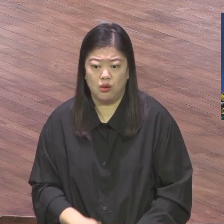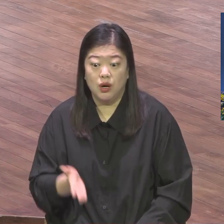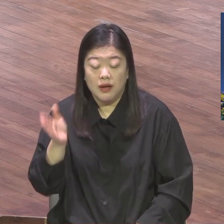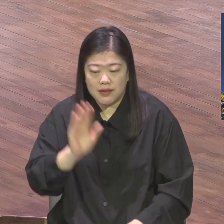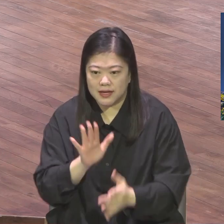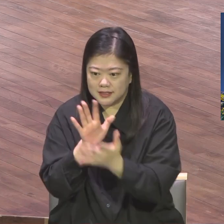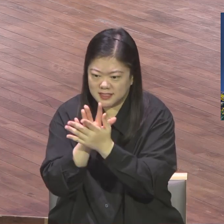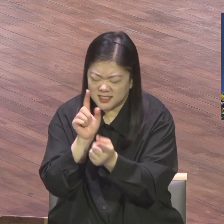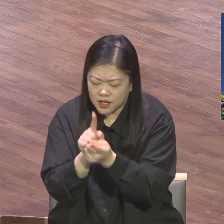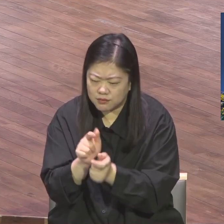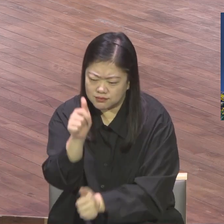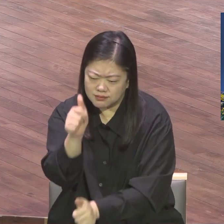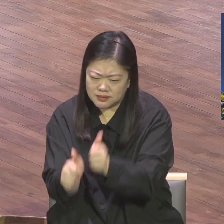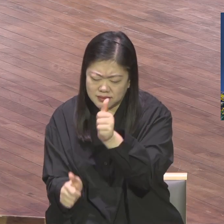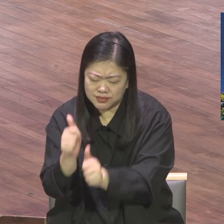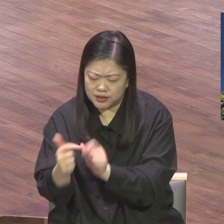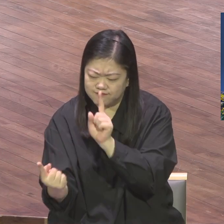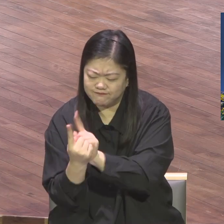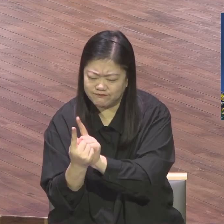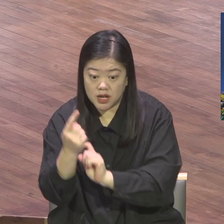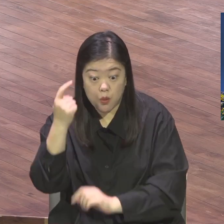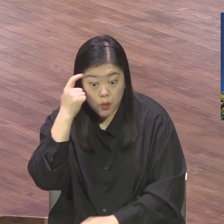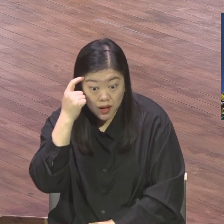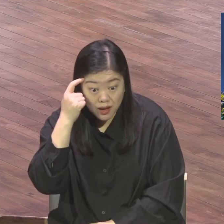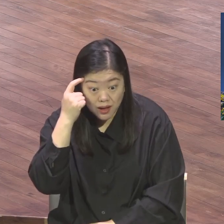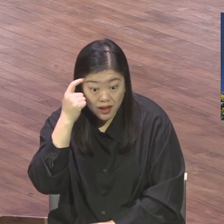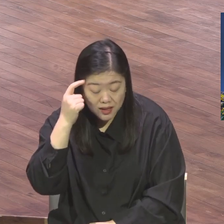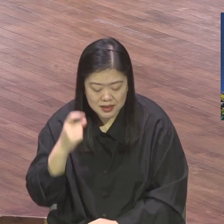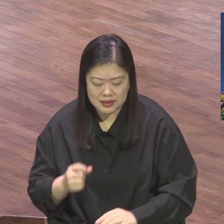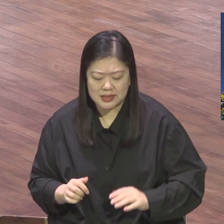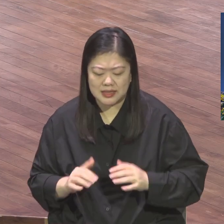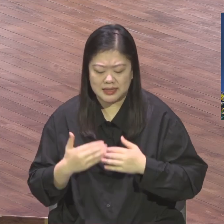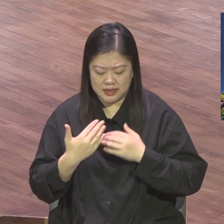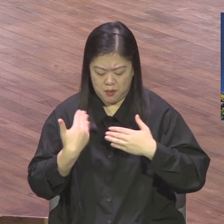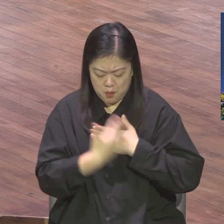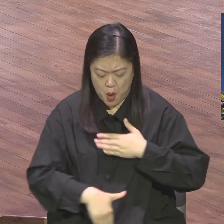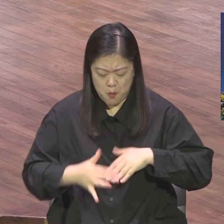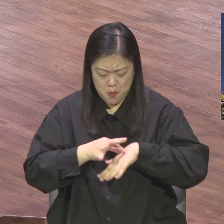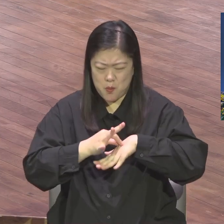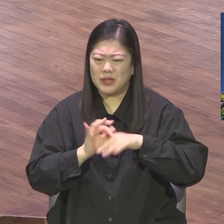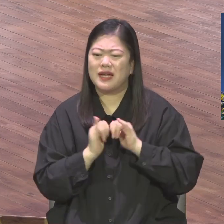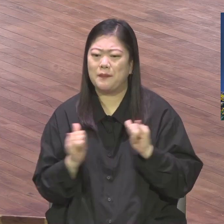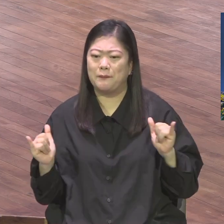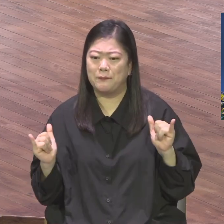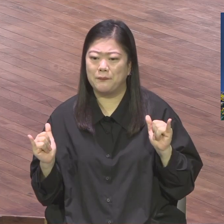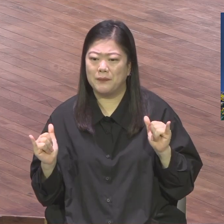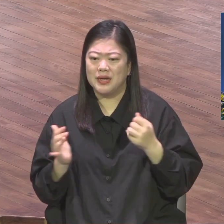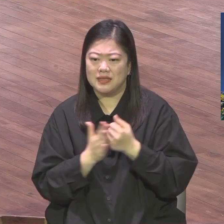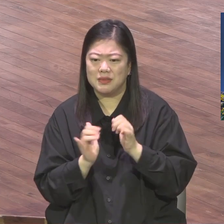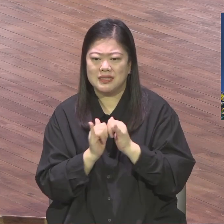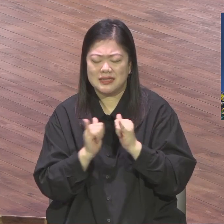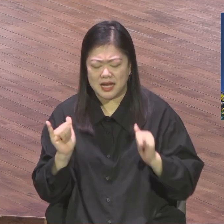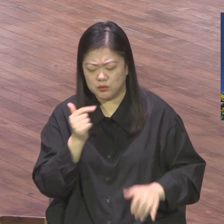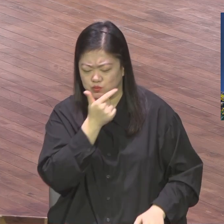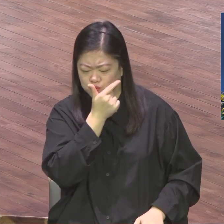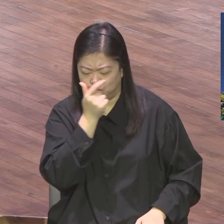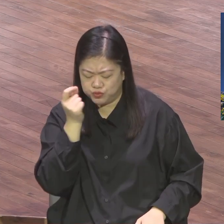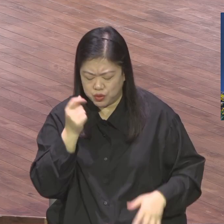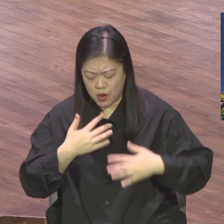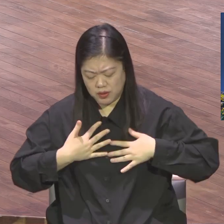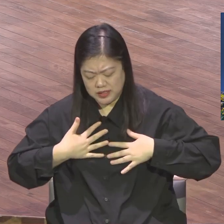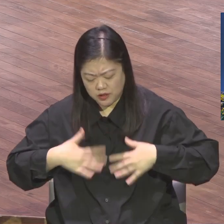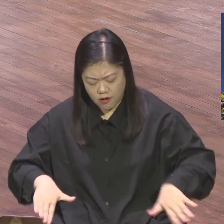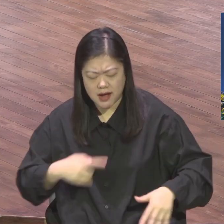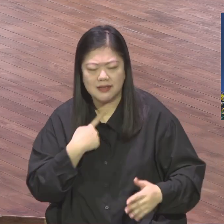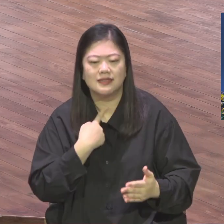우리 인간의 연약함을 완전히 체험하시기 위해서. 인간의 연약함을